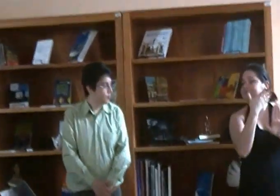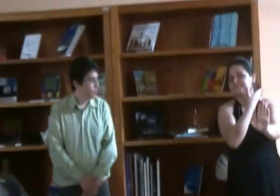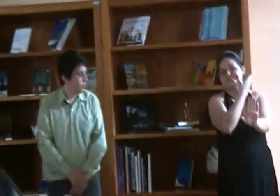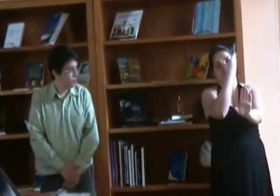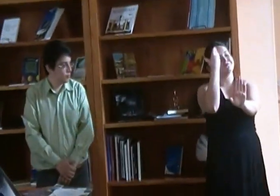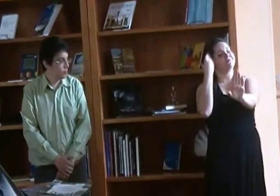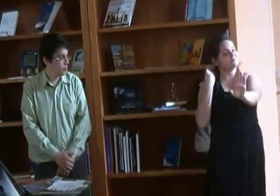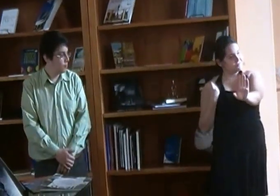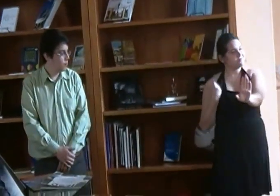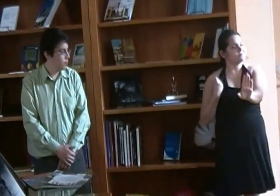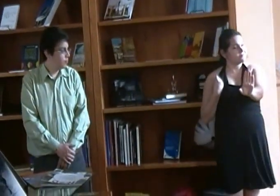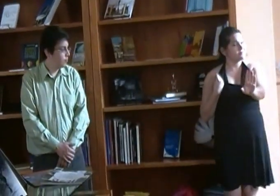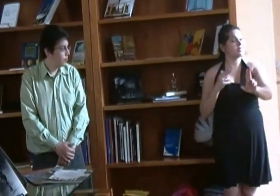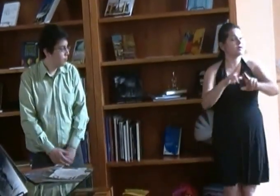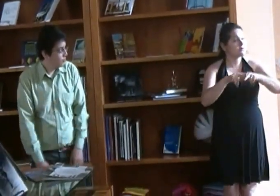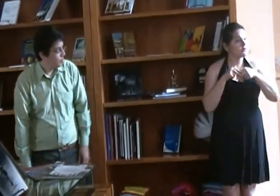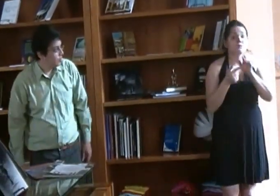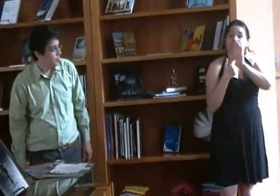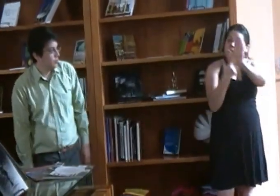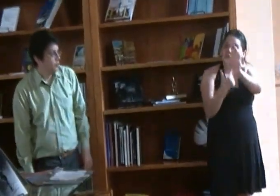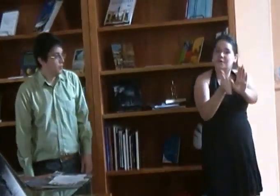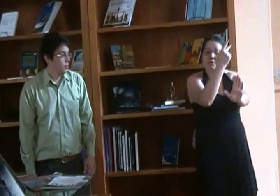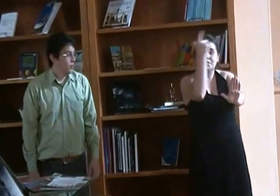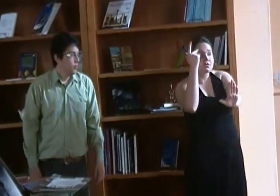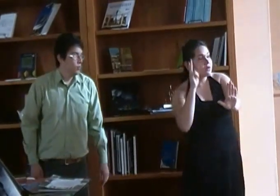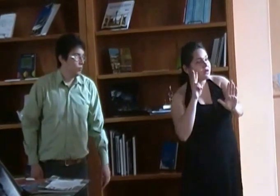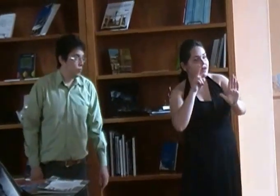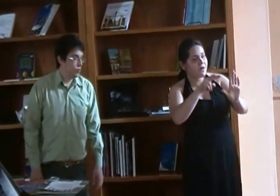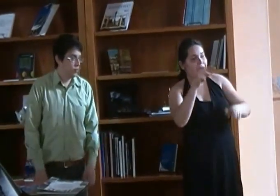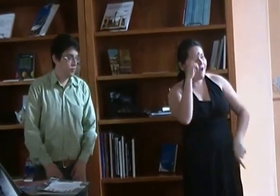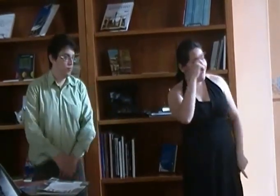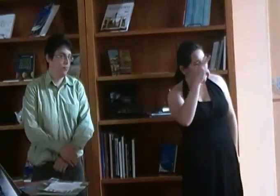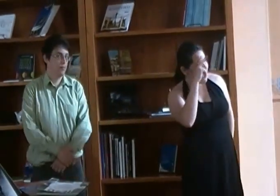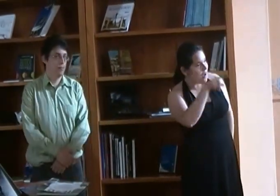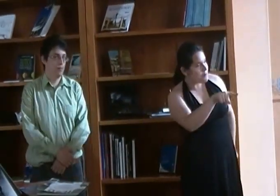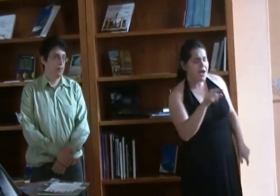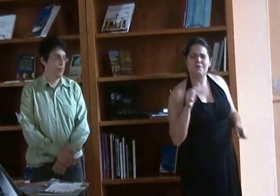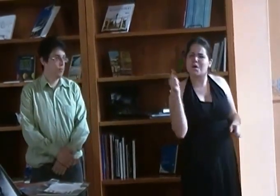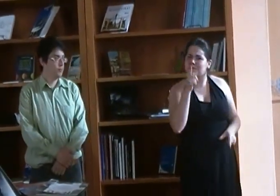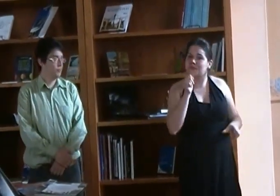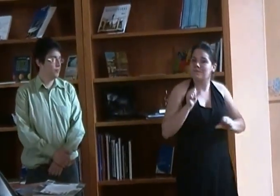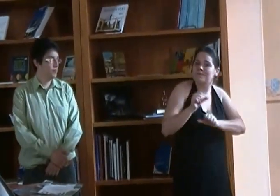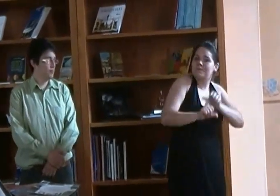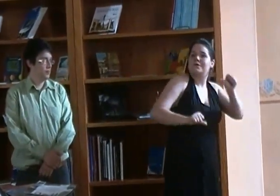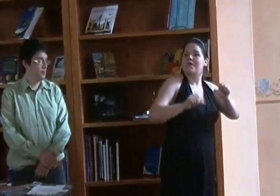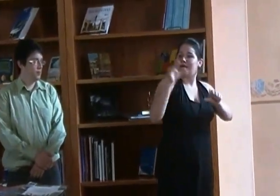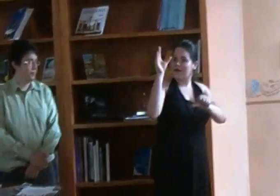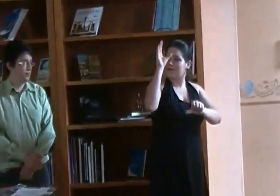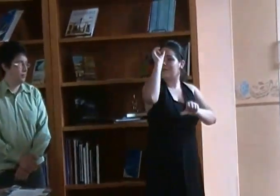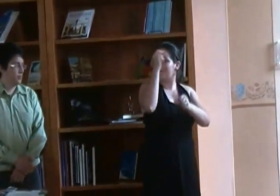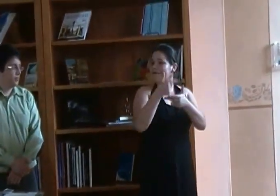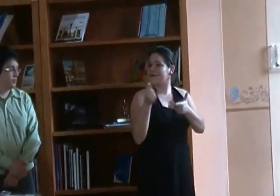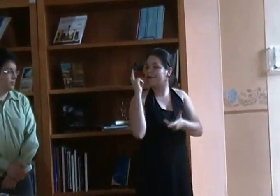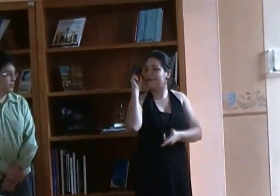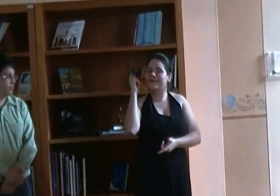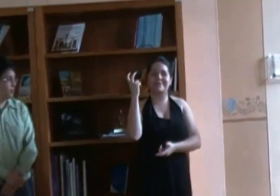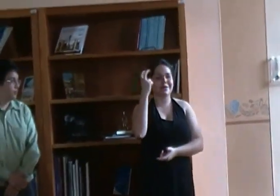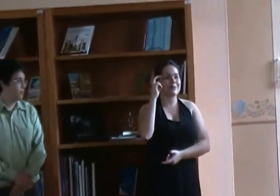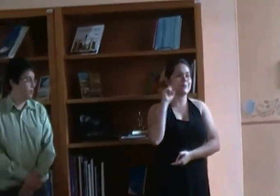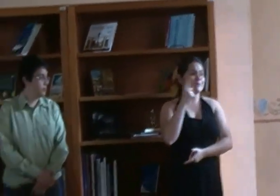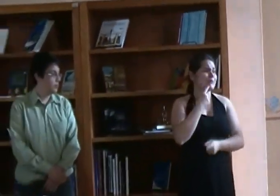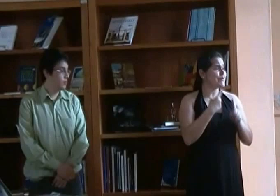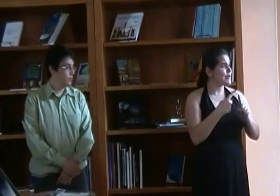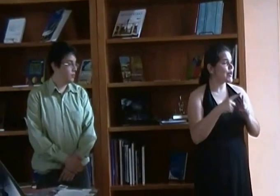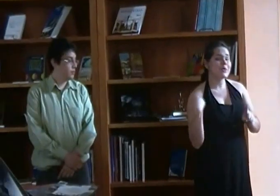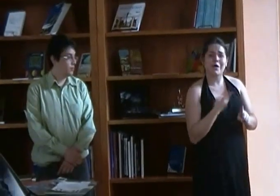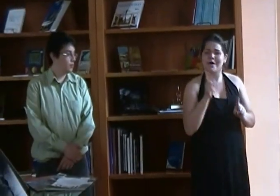as pessoas lembrem, pensem e mudem suas atitudes. Que de fato nós somos, né, todos